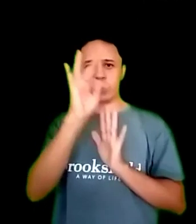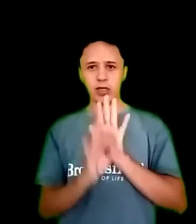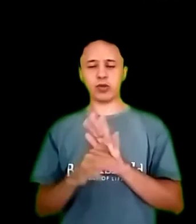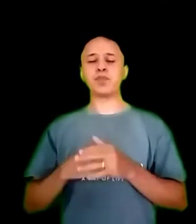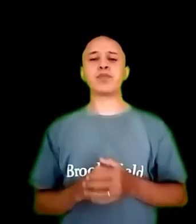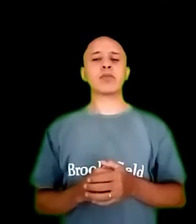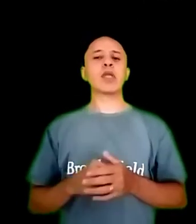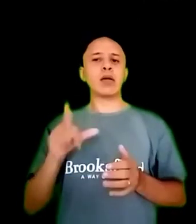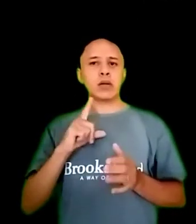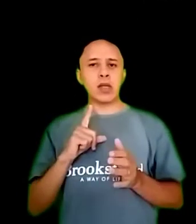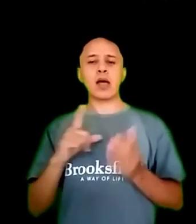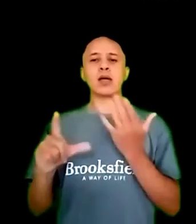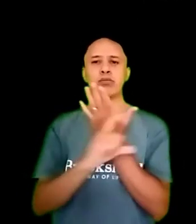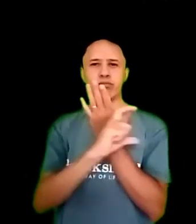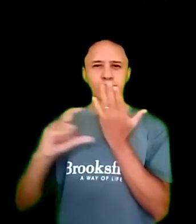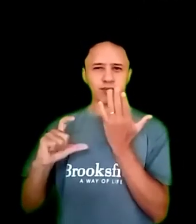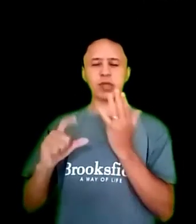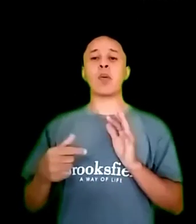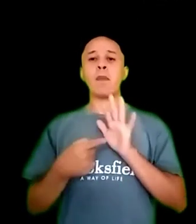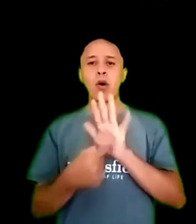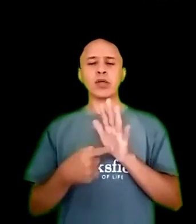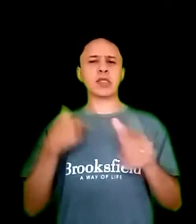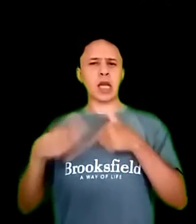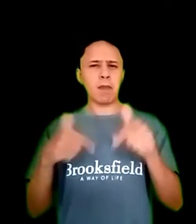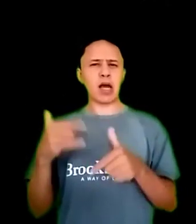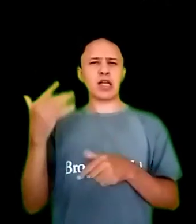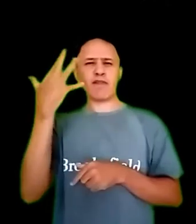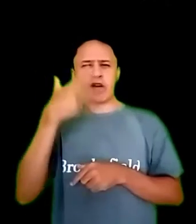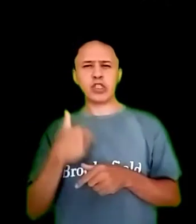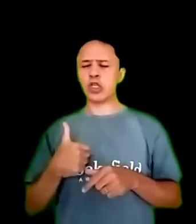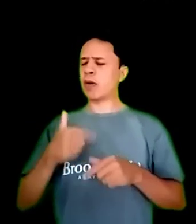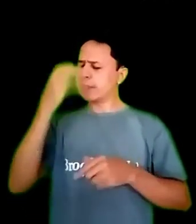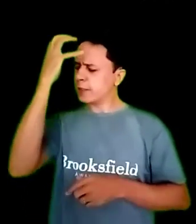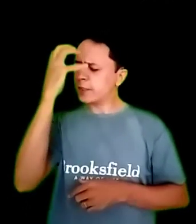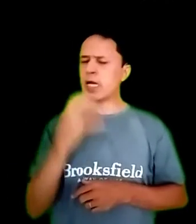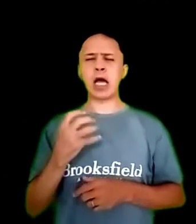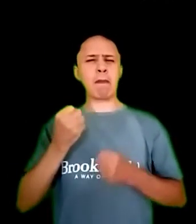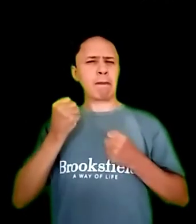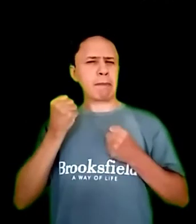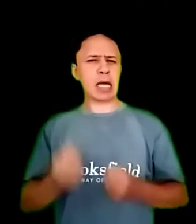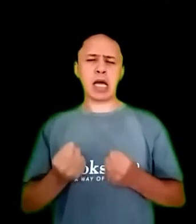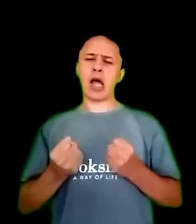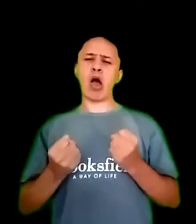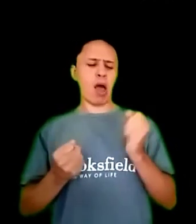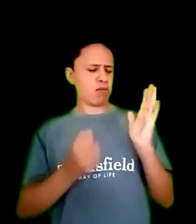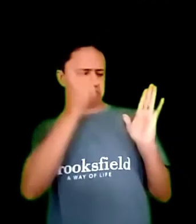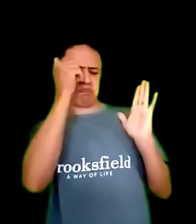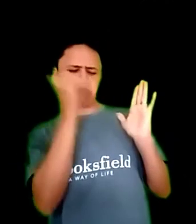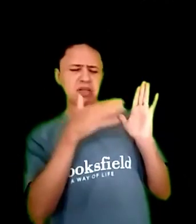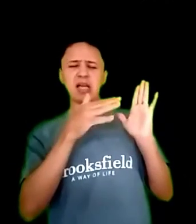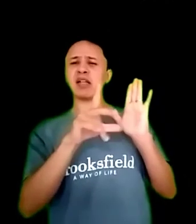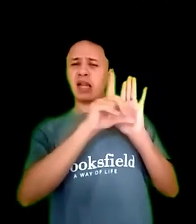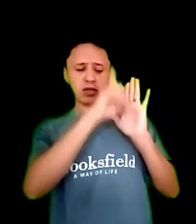para a gente, nós temos o trecho: "O trabalho infantil é uma gravíssima violação dos direitos humanos". Bom, aqui o